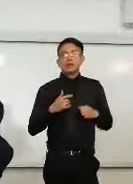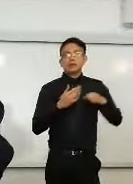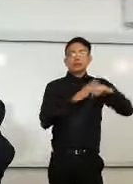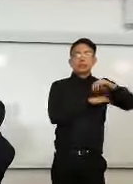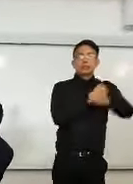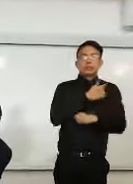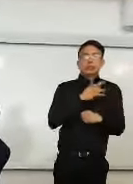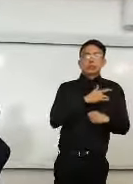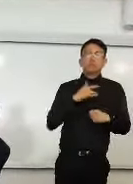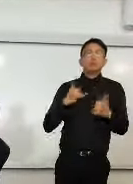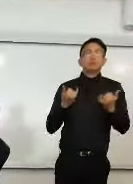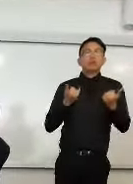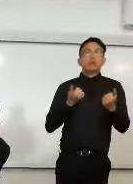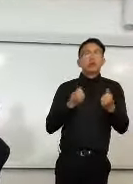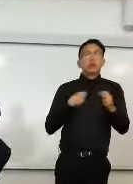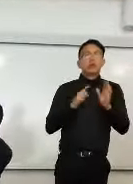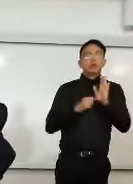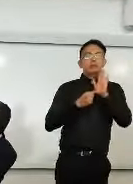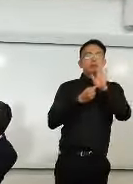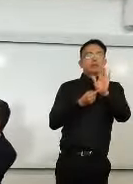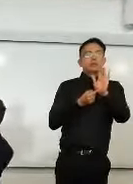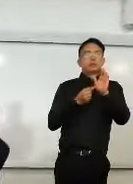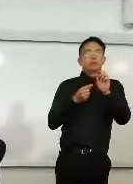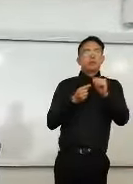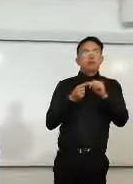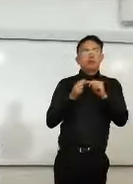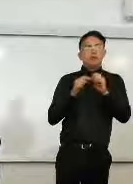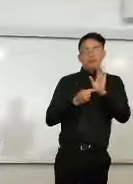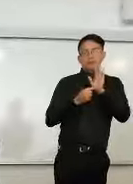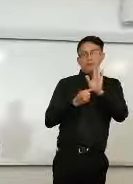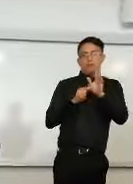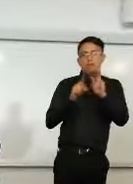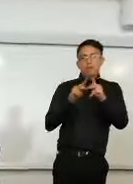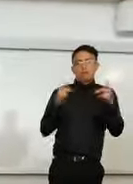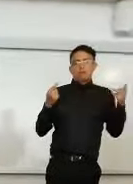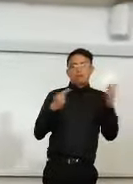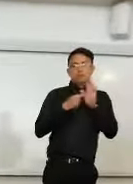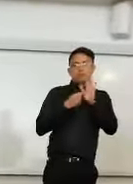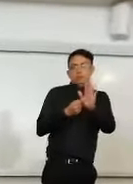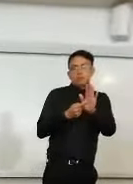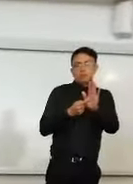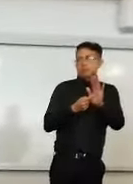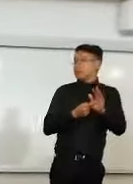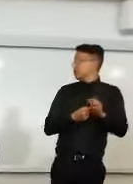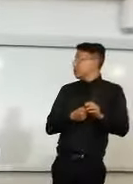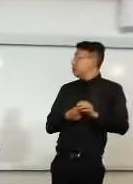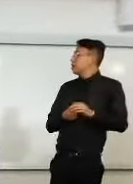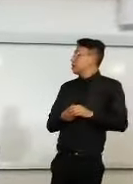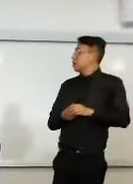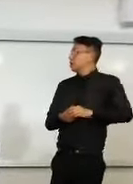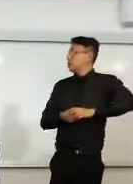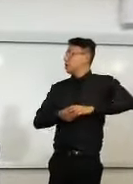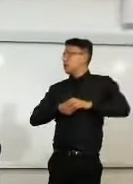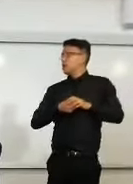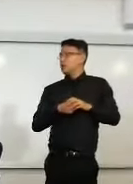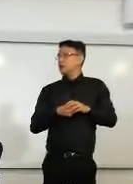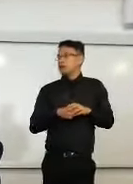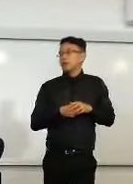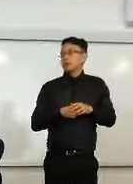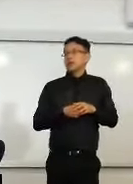ahorita está publicada en el Diario Oficial, que es el escenario para la publicación de los actos normativos reglamentarios a nivel